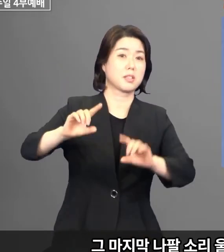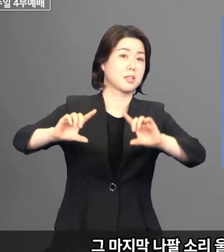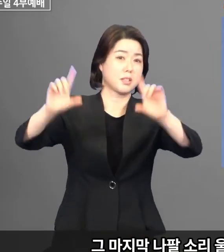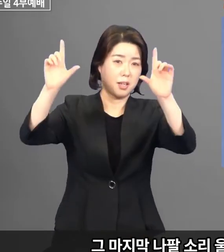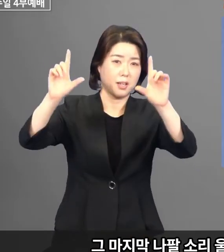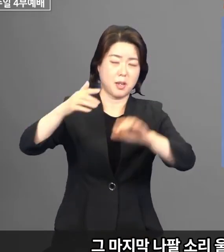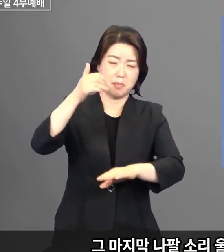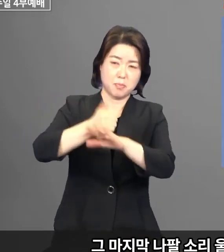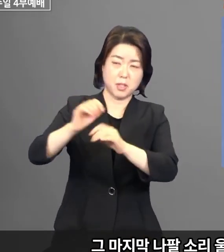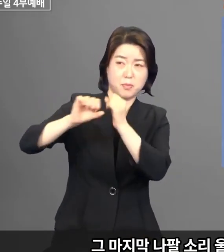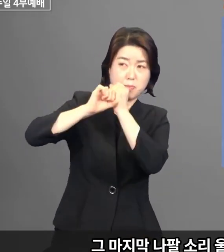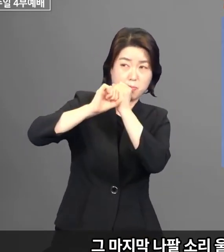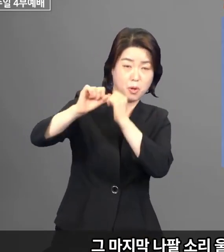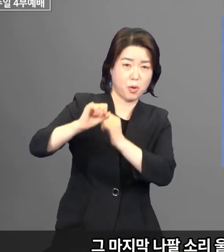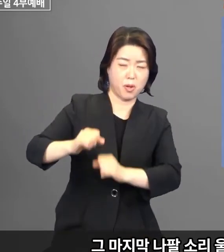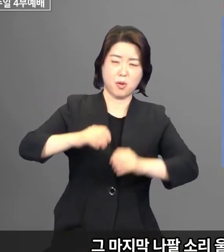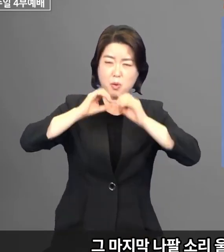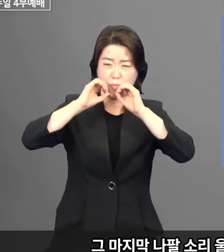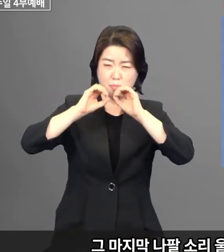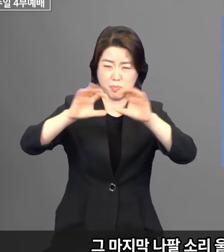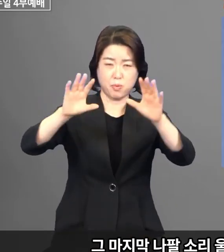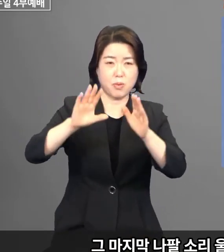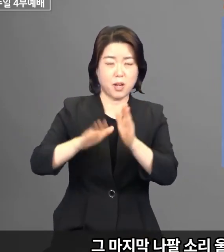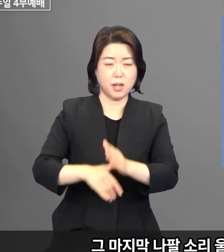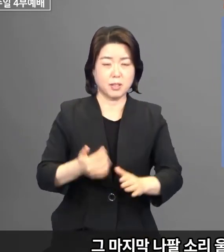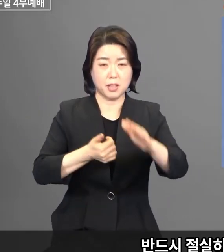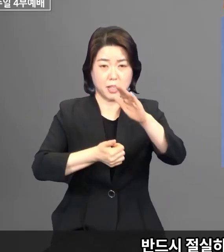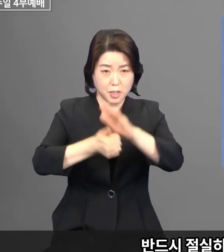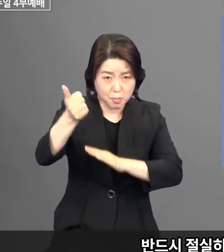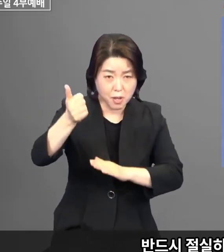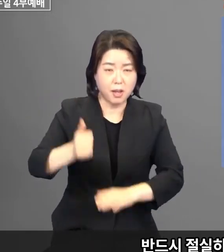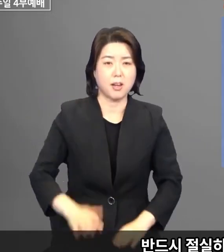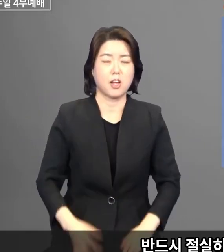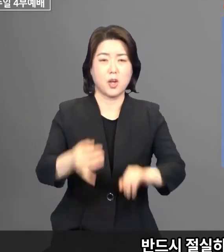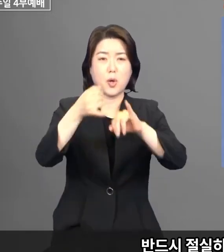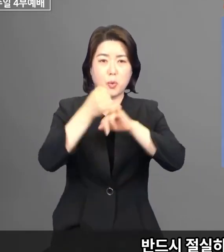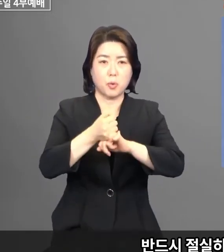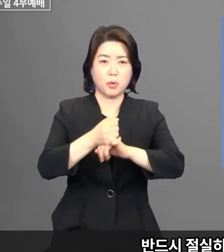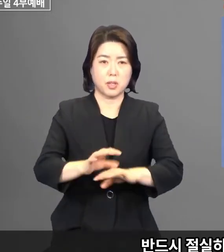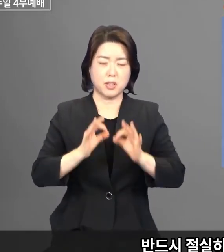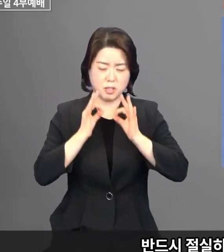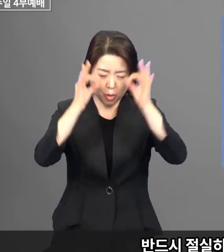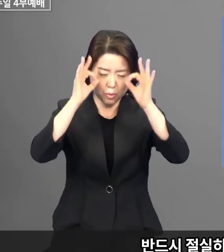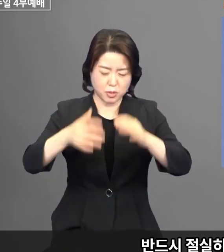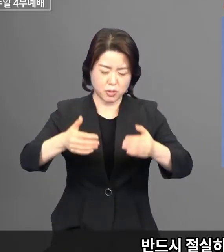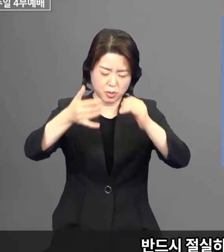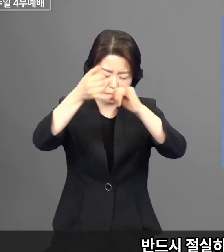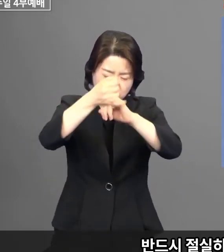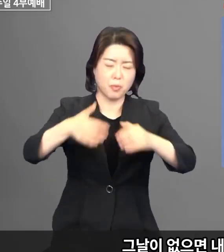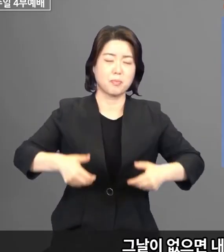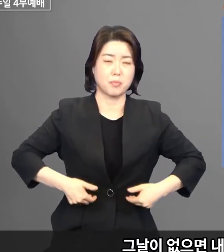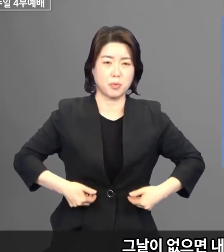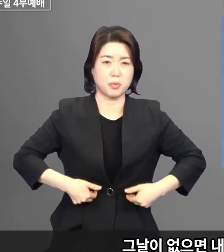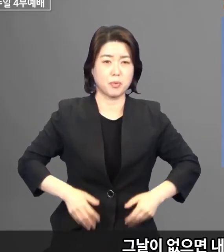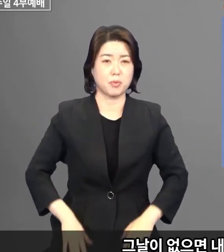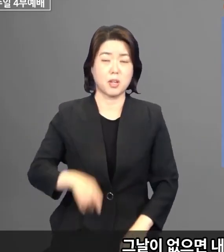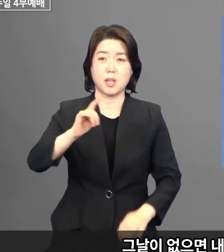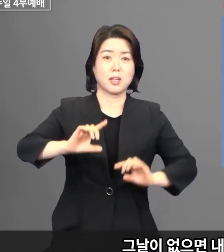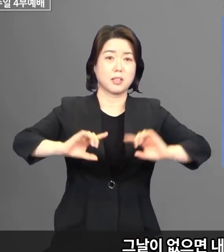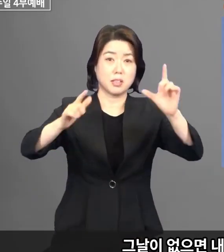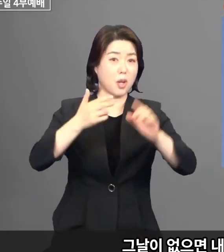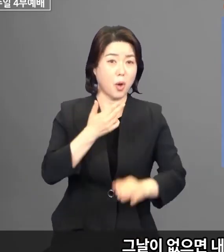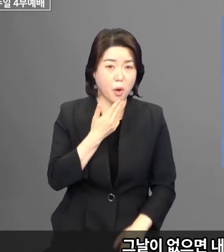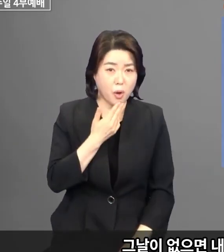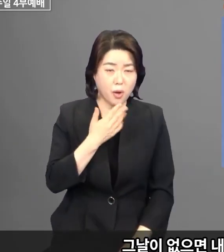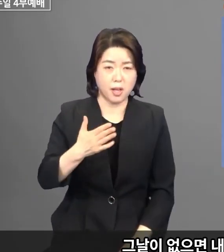그 마지막 나팔소리 울리는 날에 대한 희망이 반드시 절실히 필요했습니다. 그날이